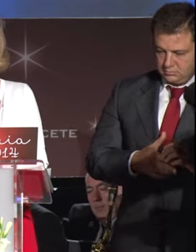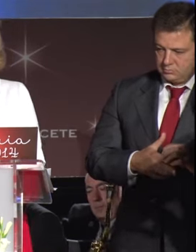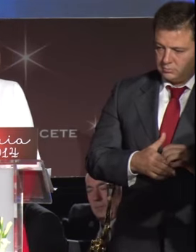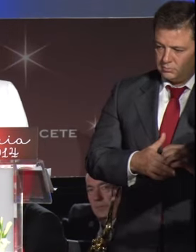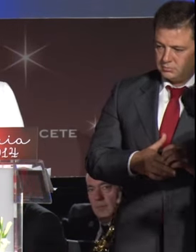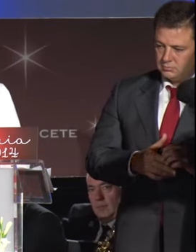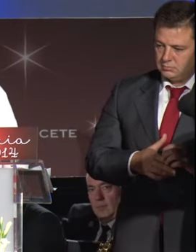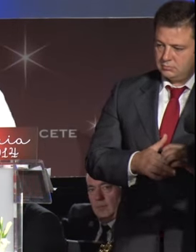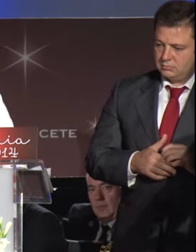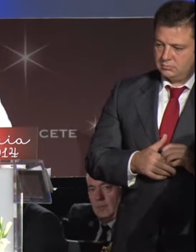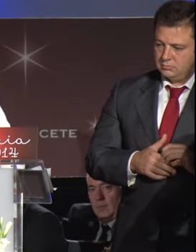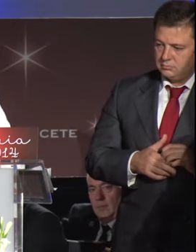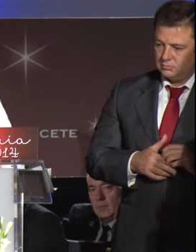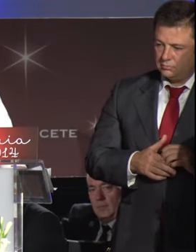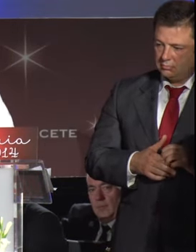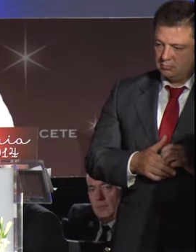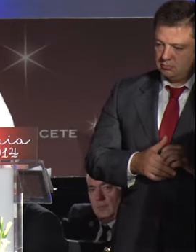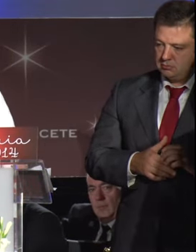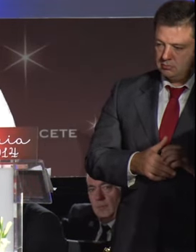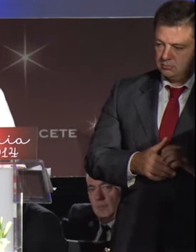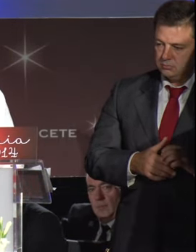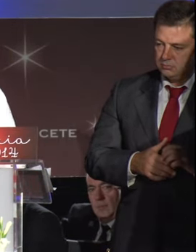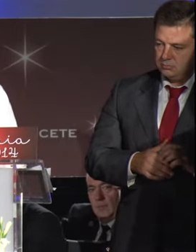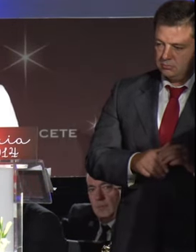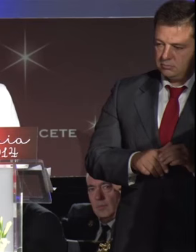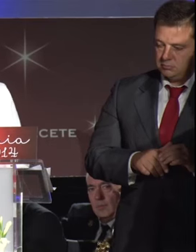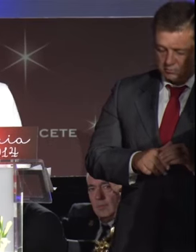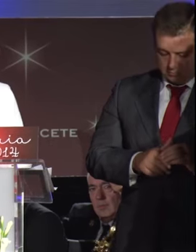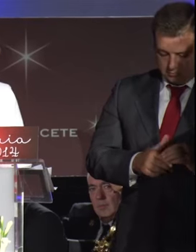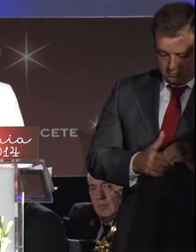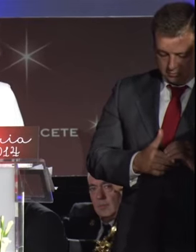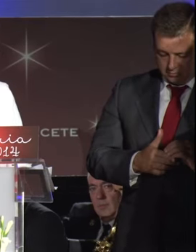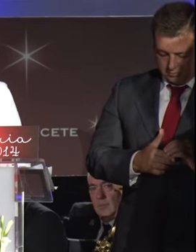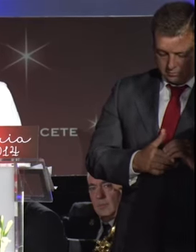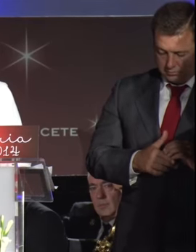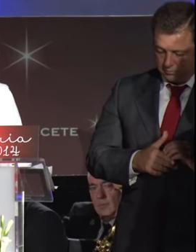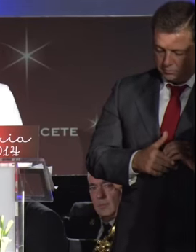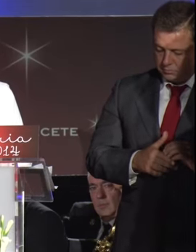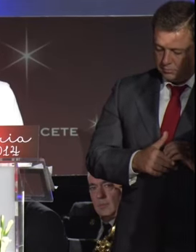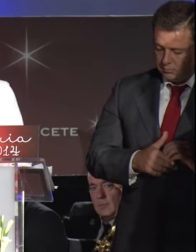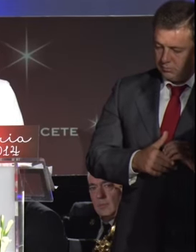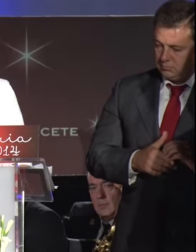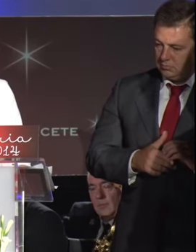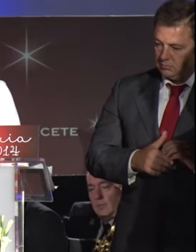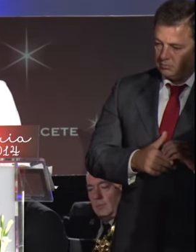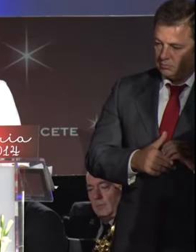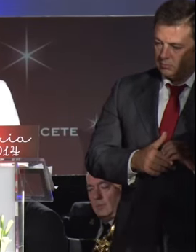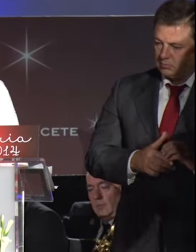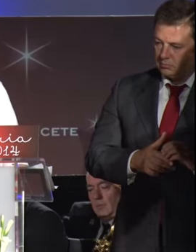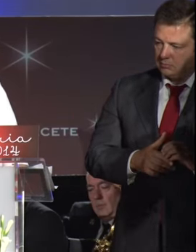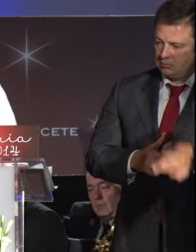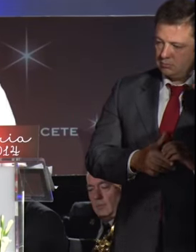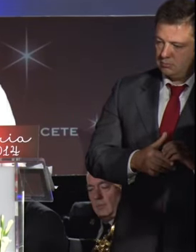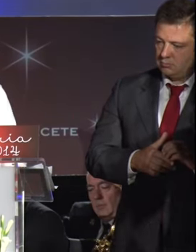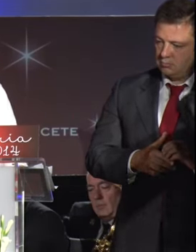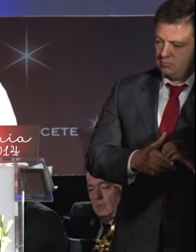digo, lo dije en mi primera apertura de la Puerta de Hierros, pero lo digo esta noche y lo diré también mañana. Daros cuenta que